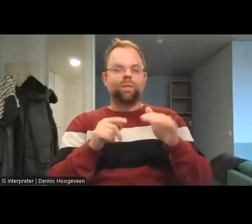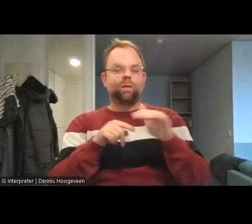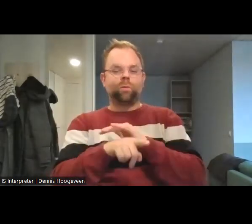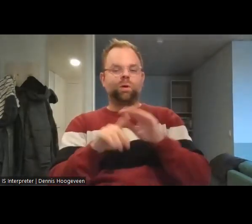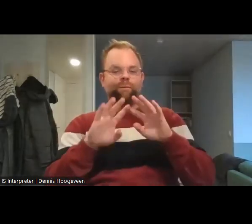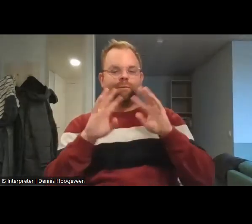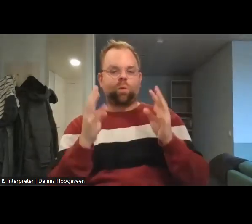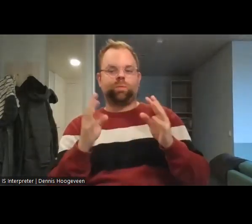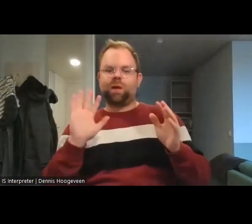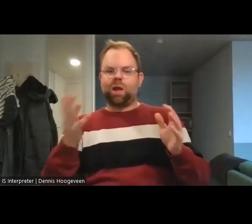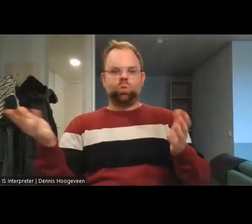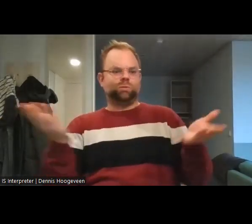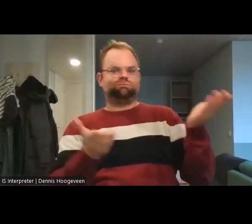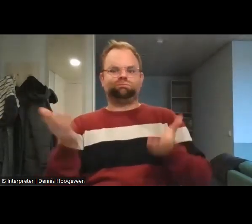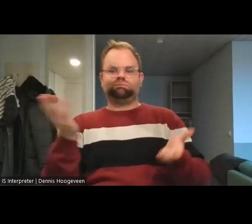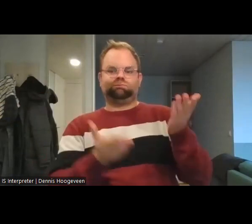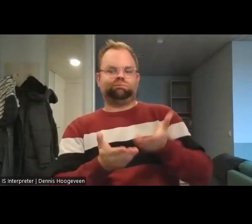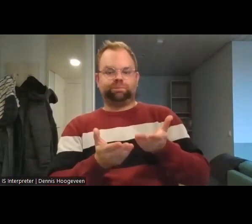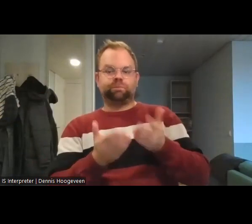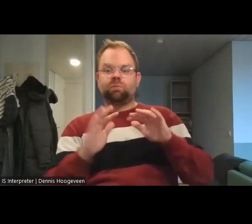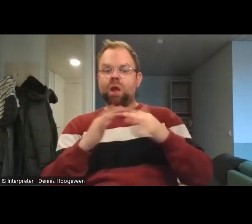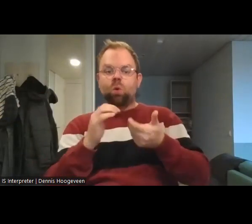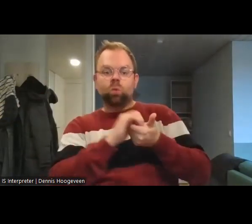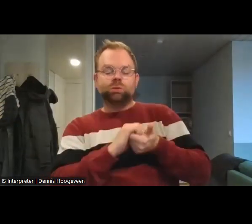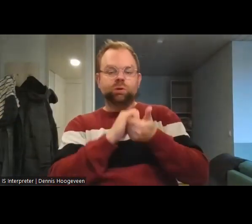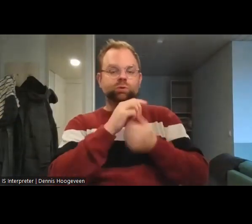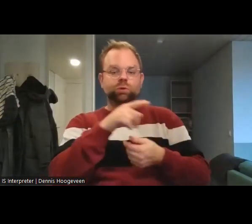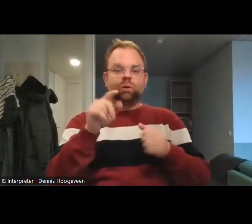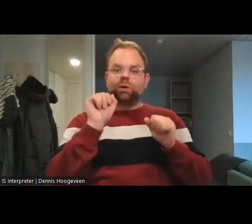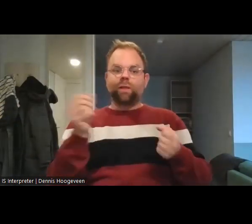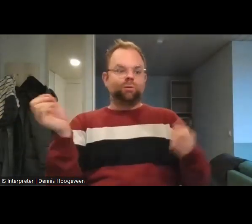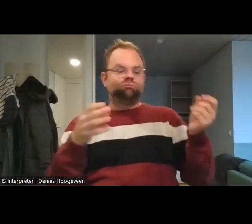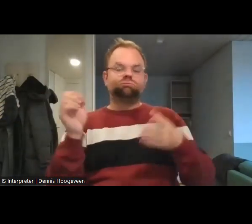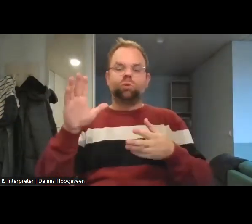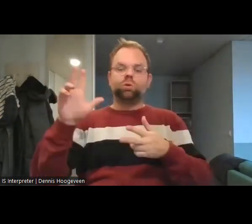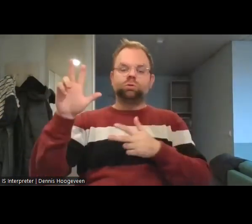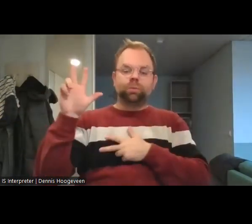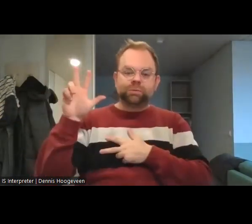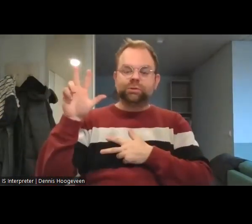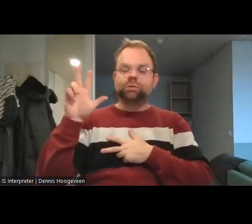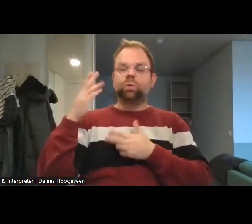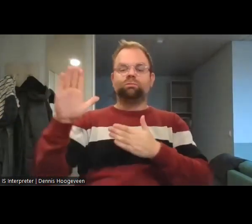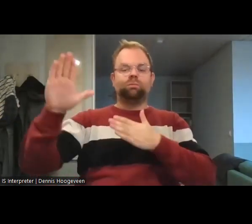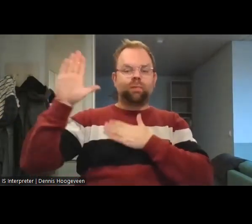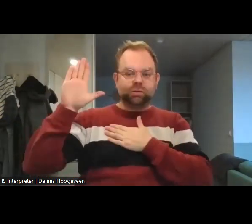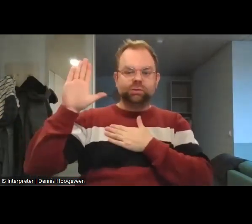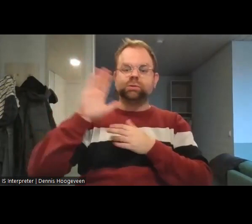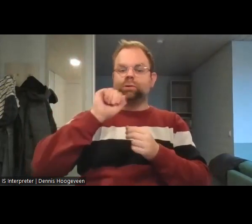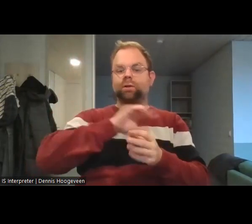engagements pour améliorer leur engagement dans les postes de